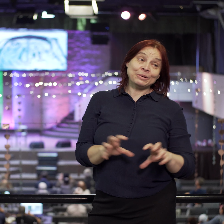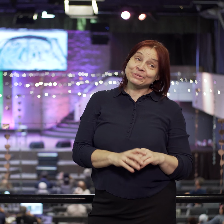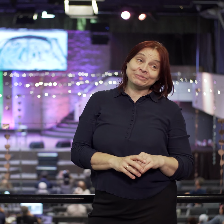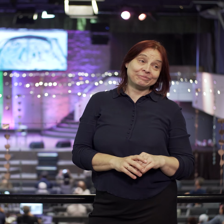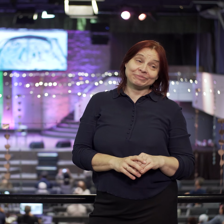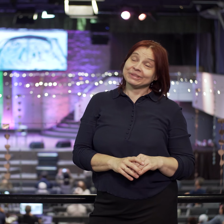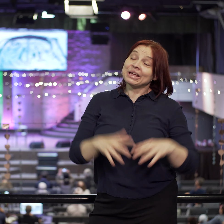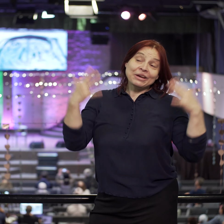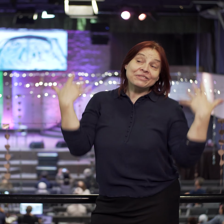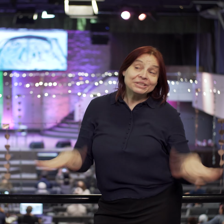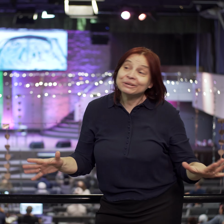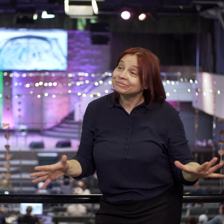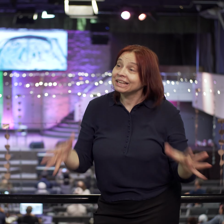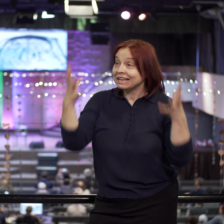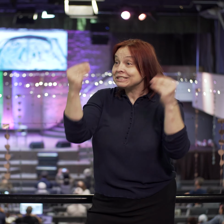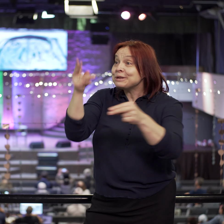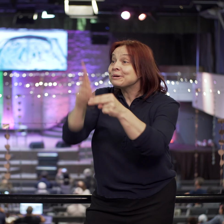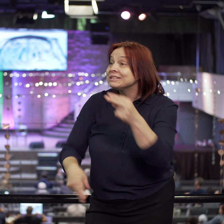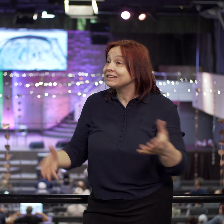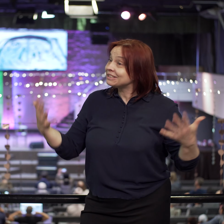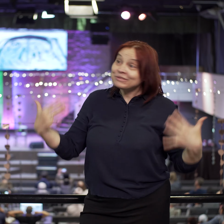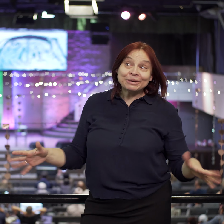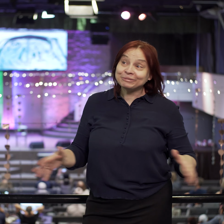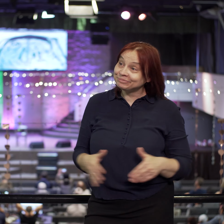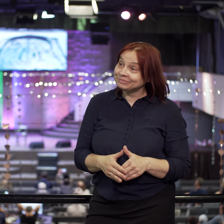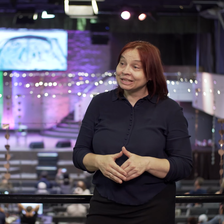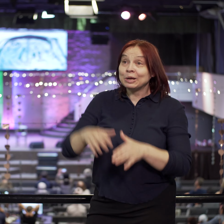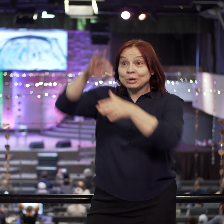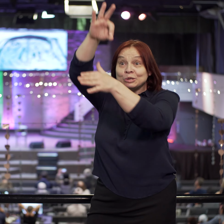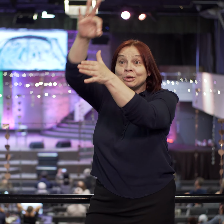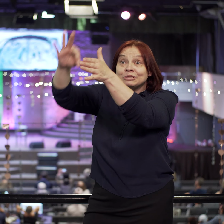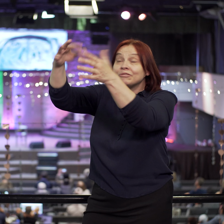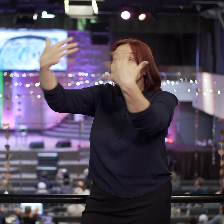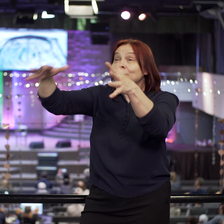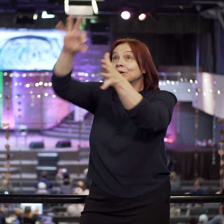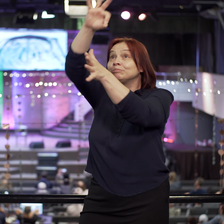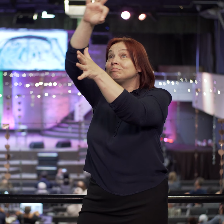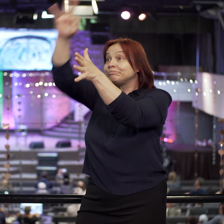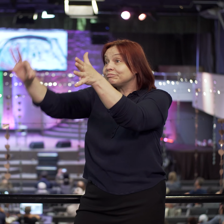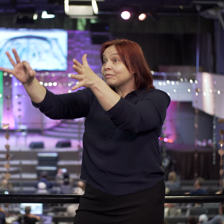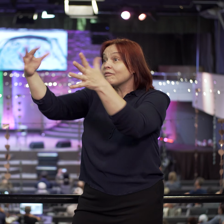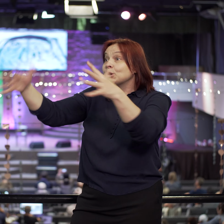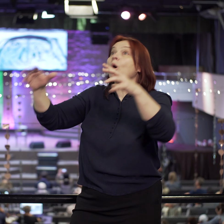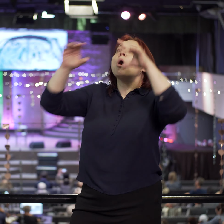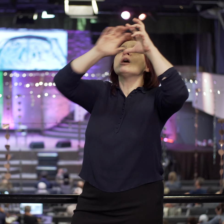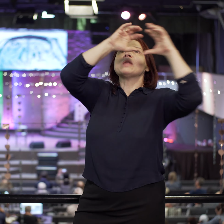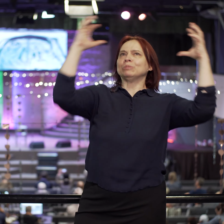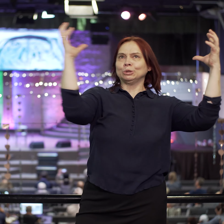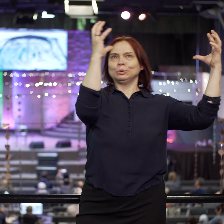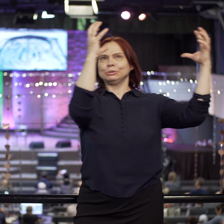ты не прав, потому что солнце село, как солнце село? Солнце заволокло